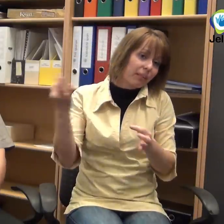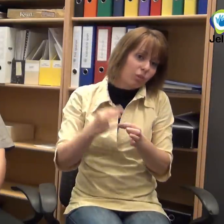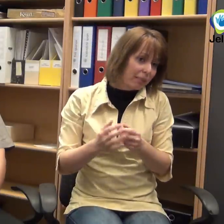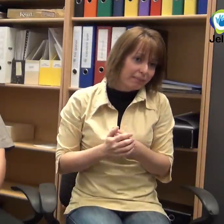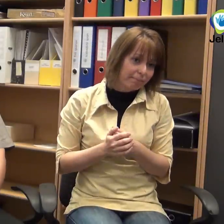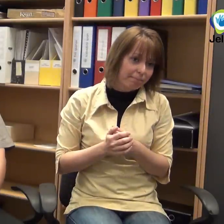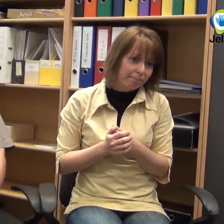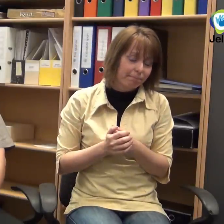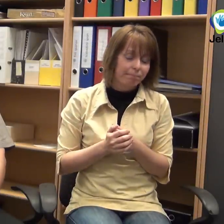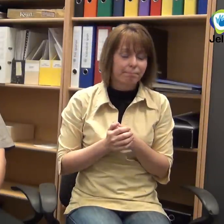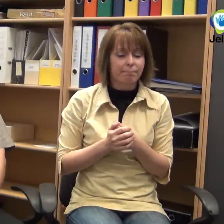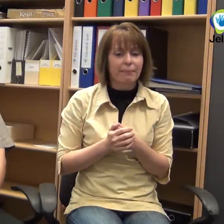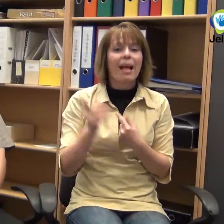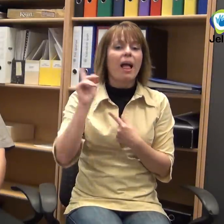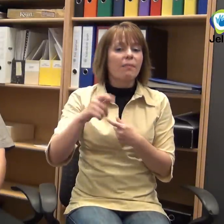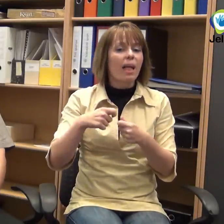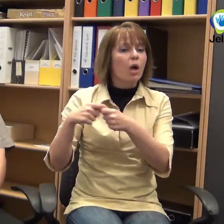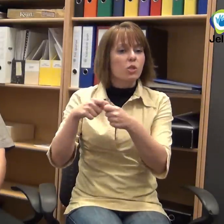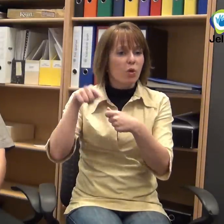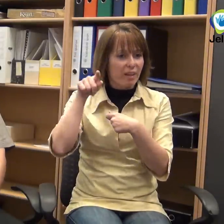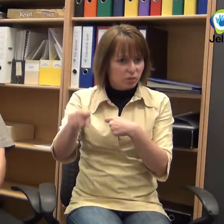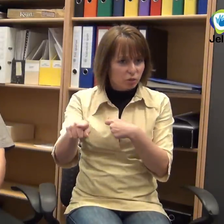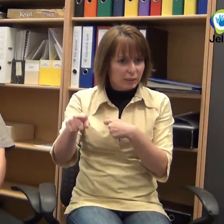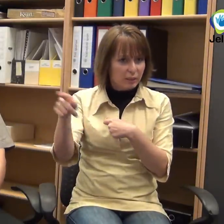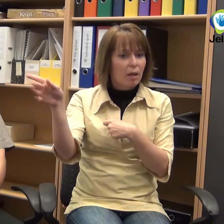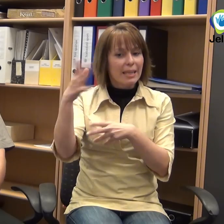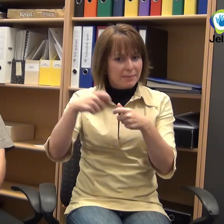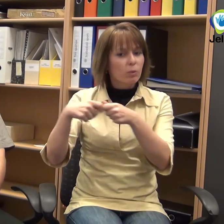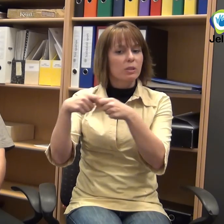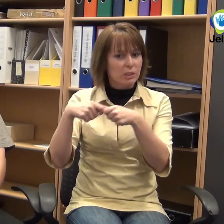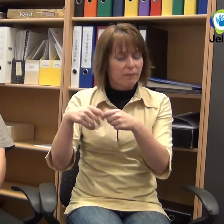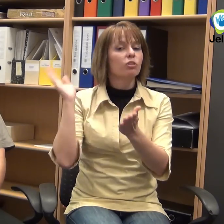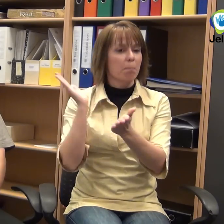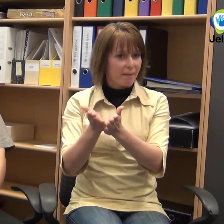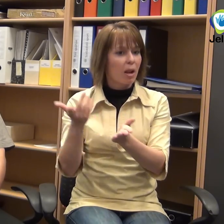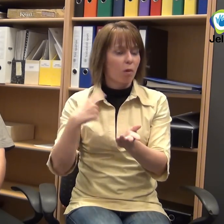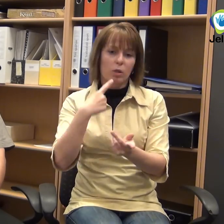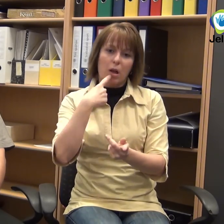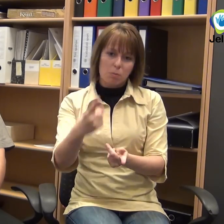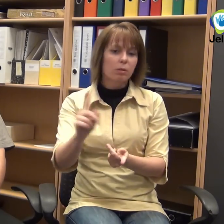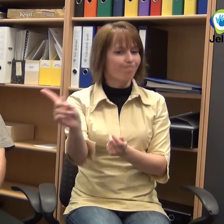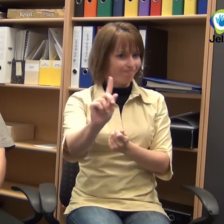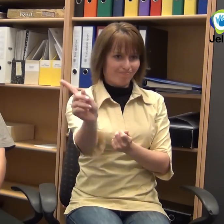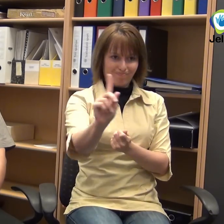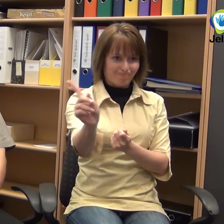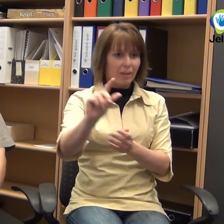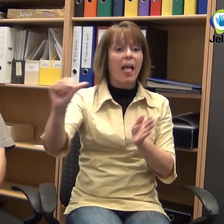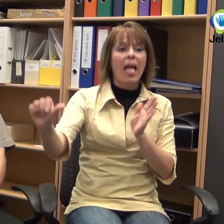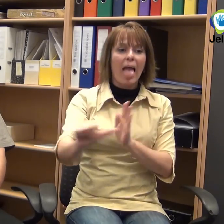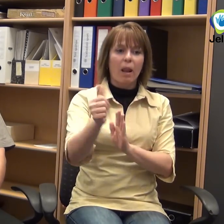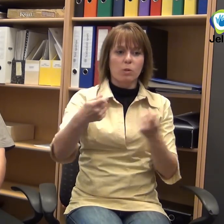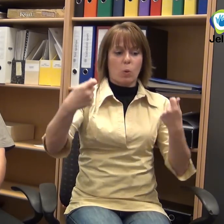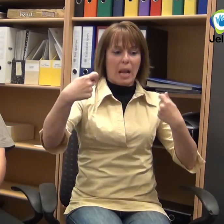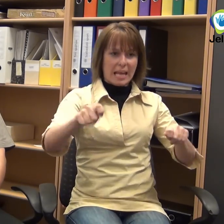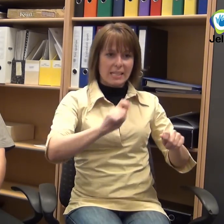eseményt. De a szövetség nagyon korrekt módon azt mondta, hogy először